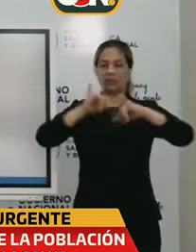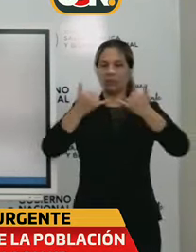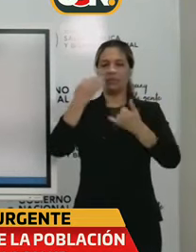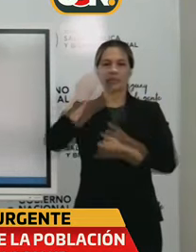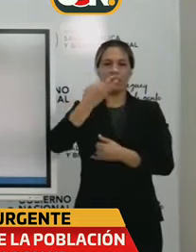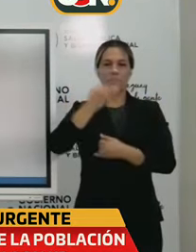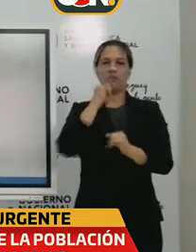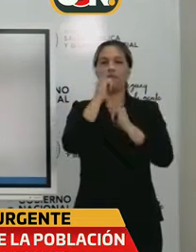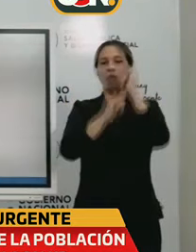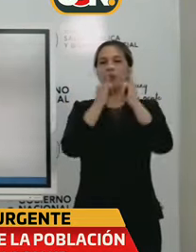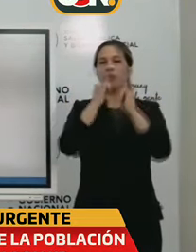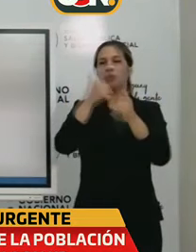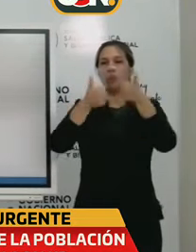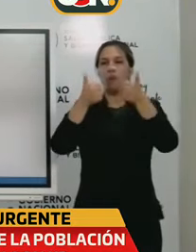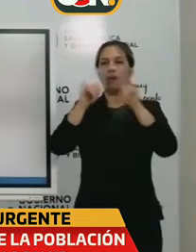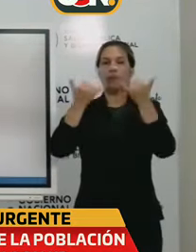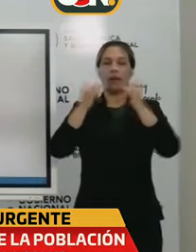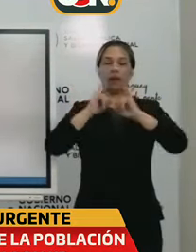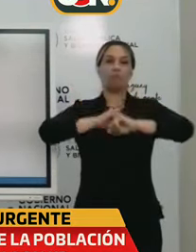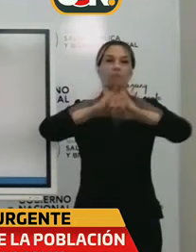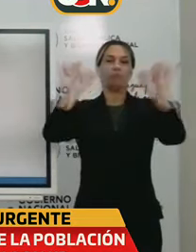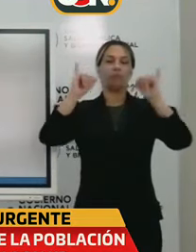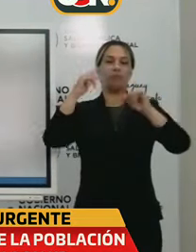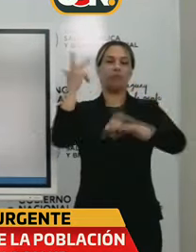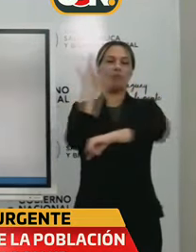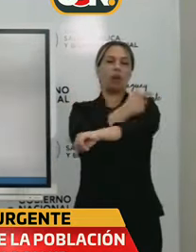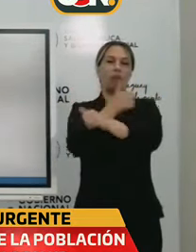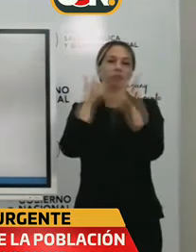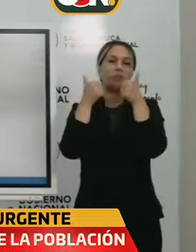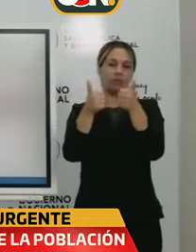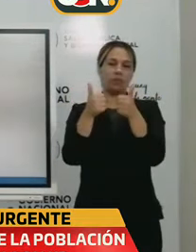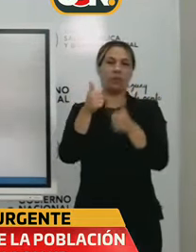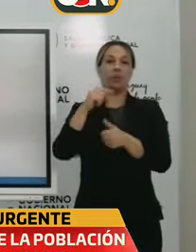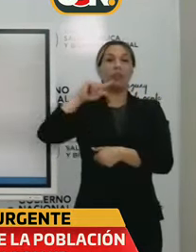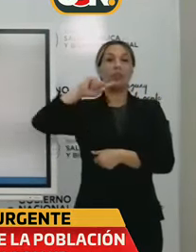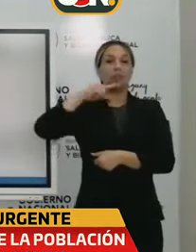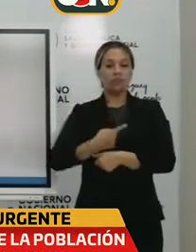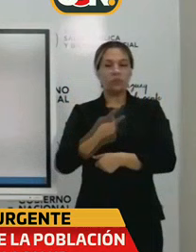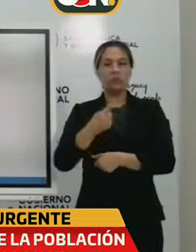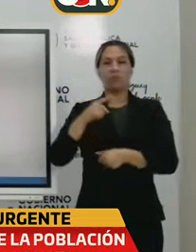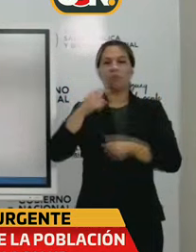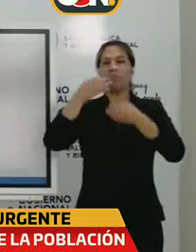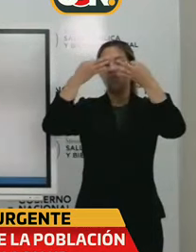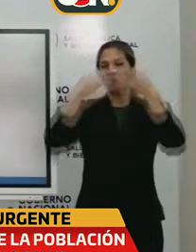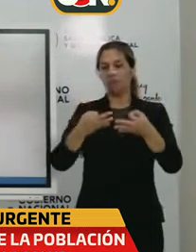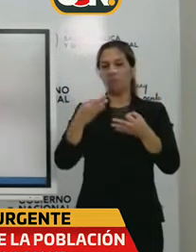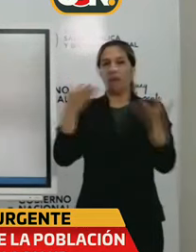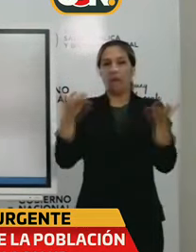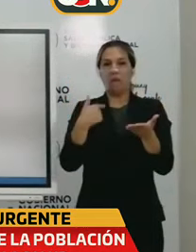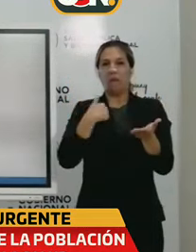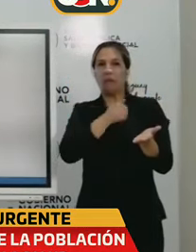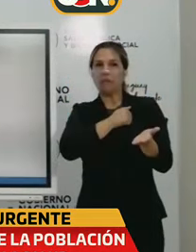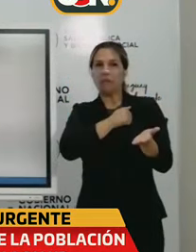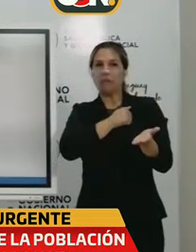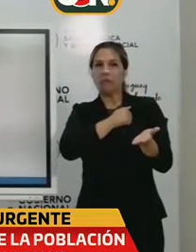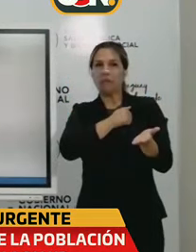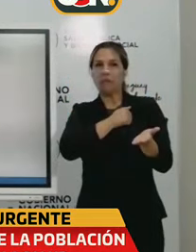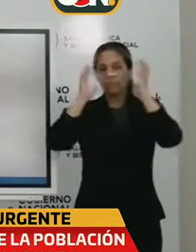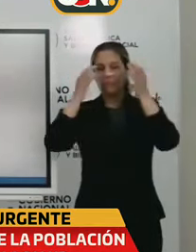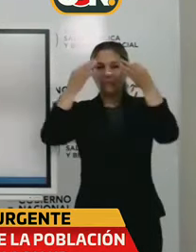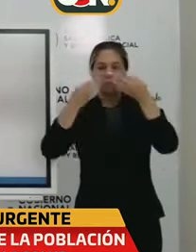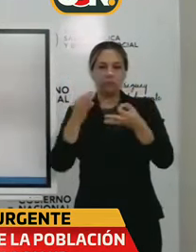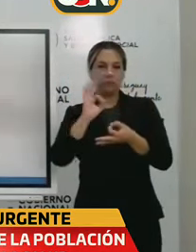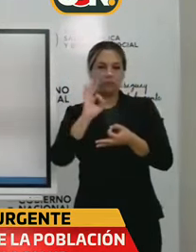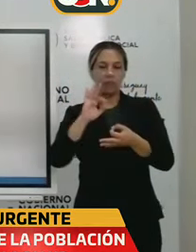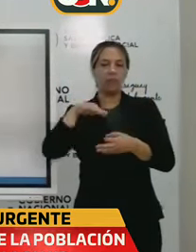de vacunas que estarán saliendo y que se estarán registrando a nivel global, y la decisión va a ser con mucho más certeza que con incertidumbre. Pasando a otro